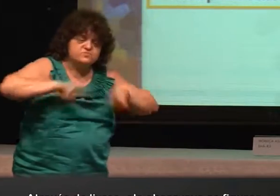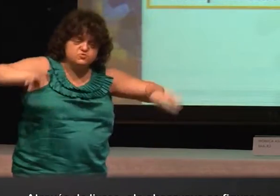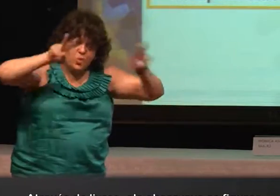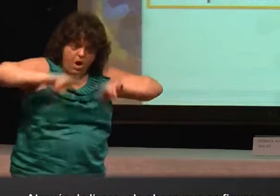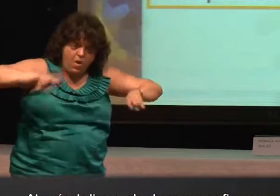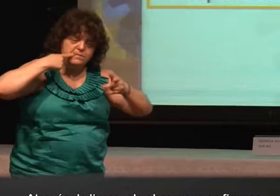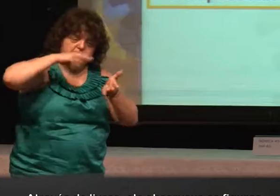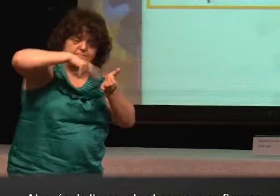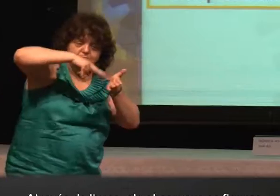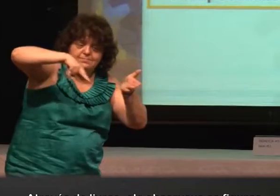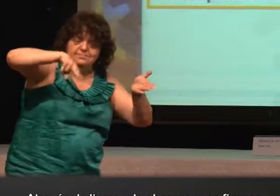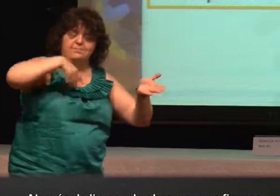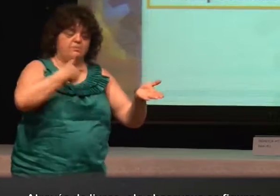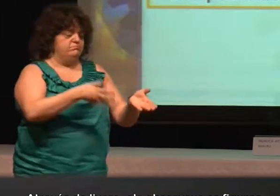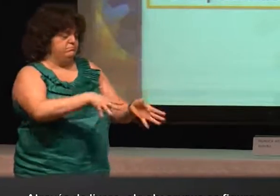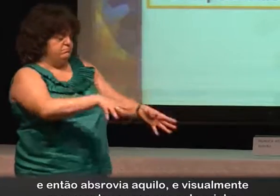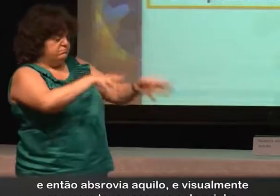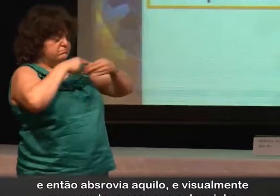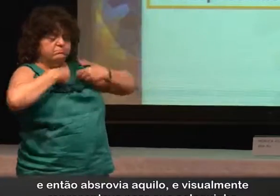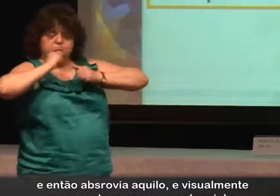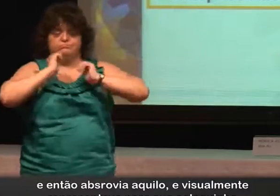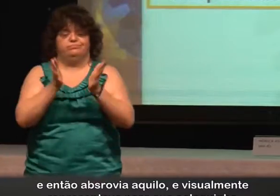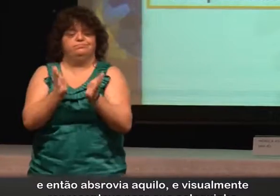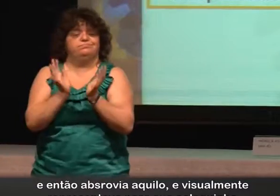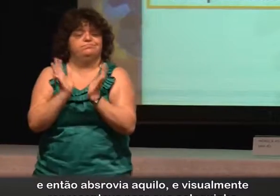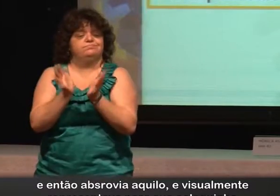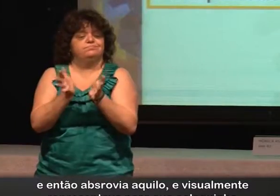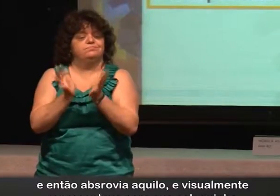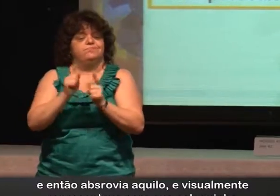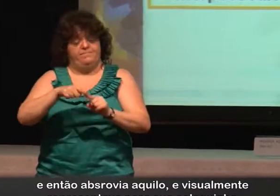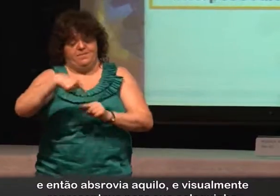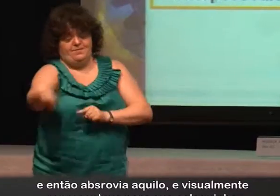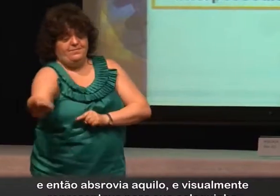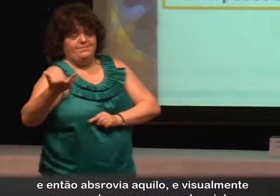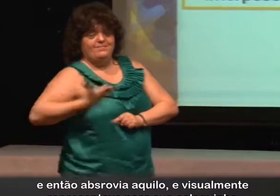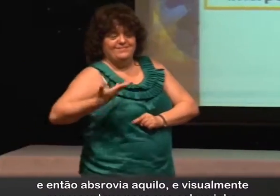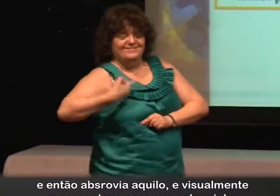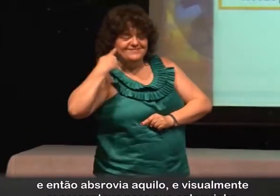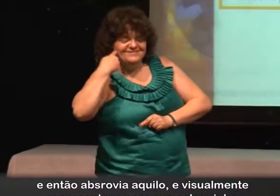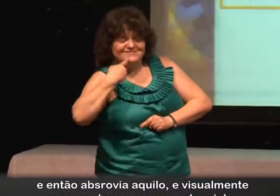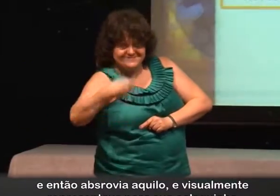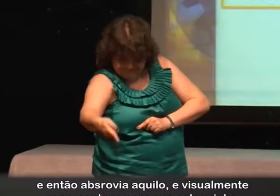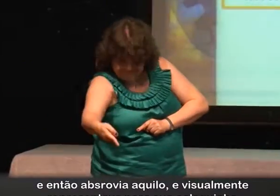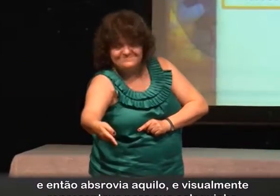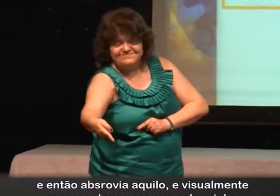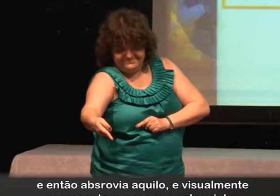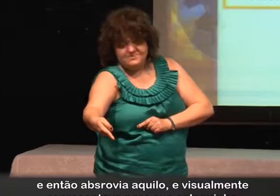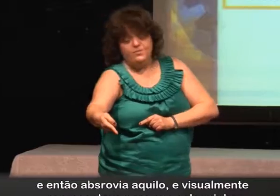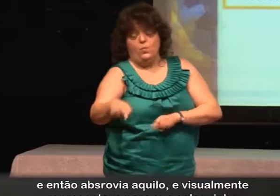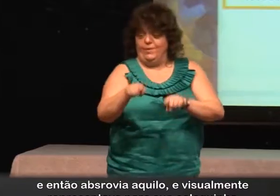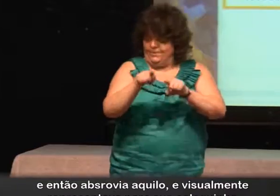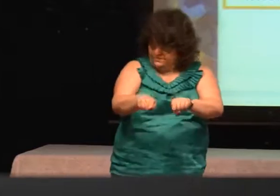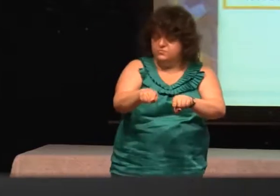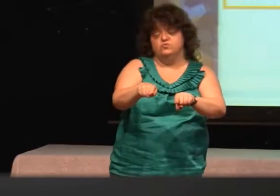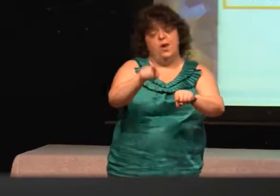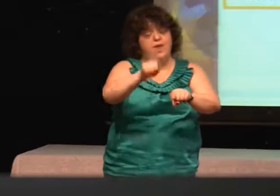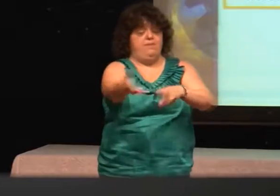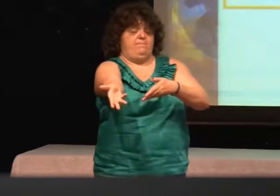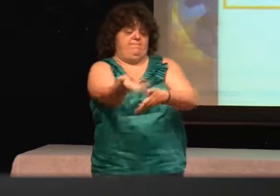ele observava as figuras, então absorvia aquilo e visualmente representava na língua de sinais para sua coleguinha.